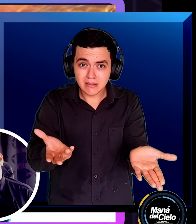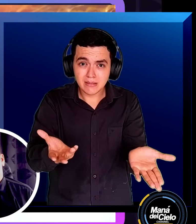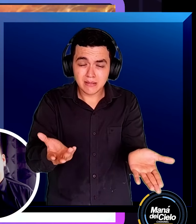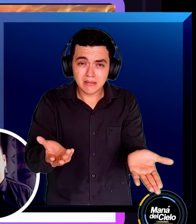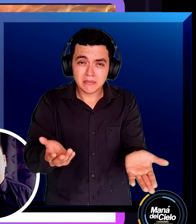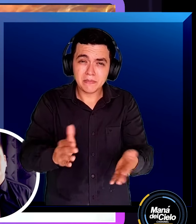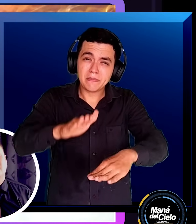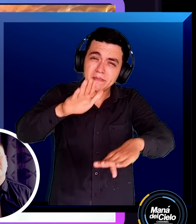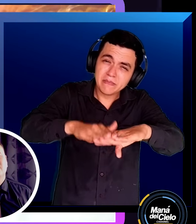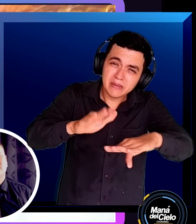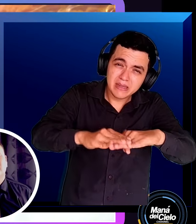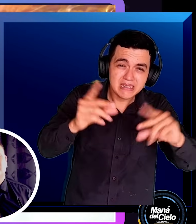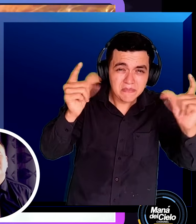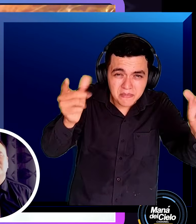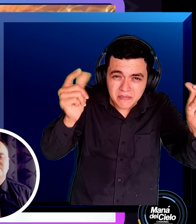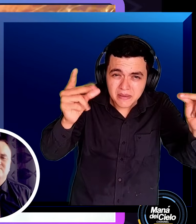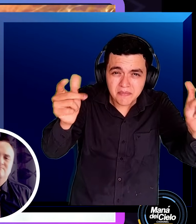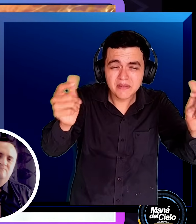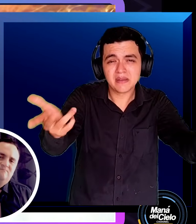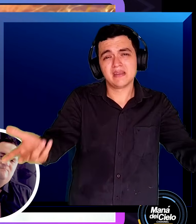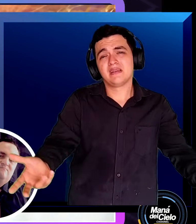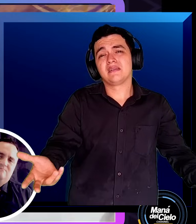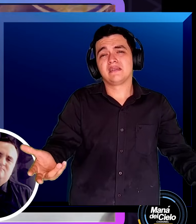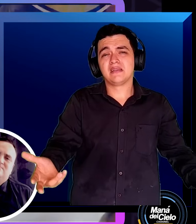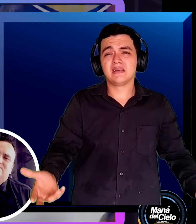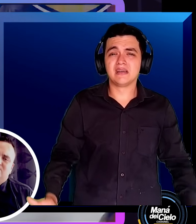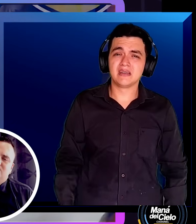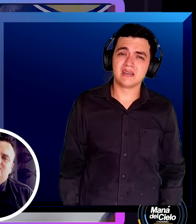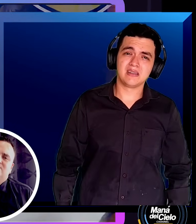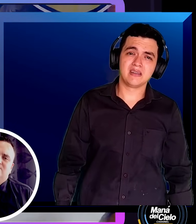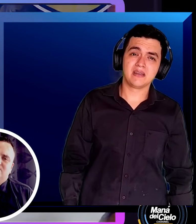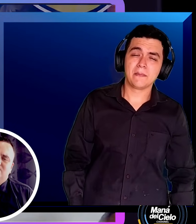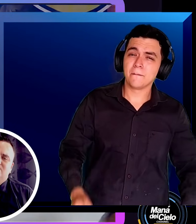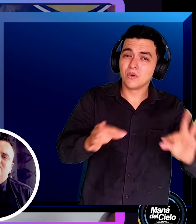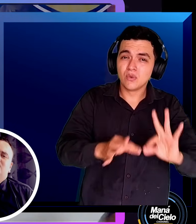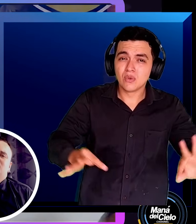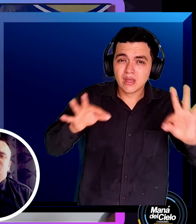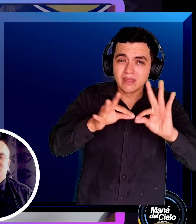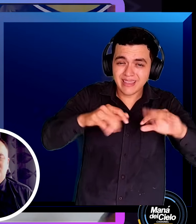y la hacemos en una carteleras y las colocamos ahí.